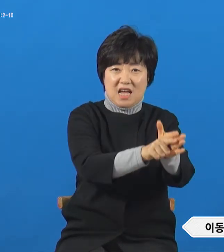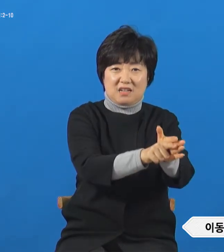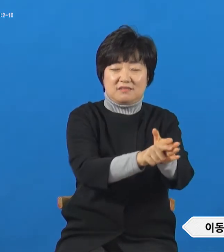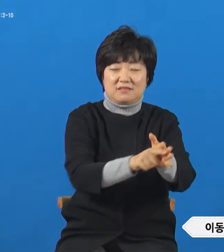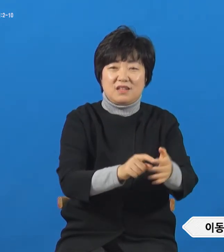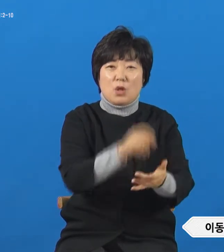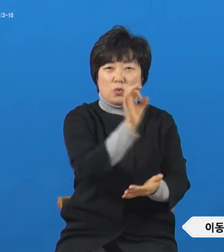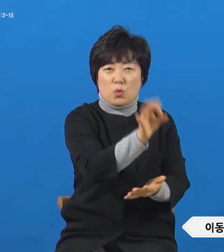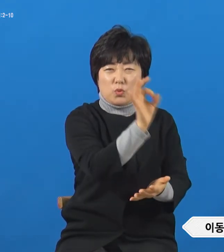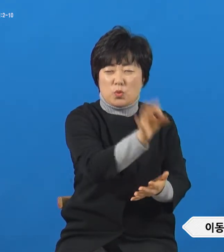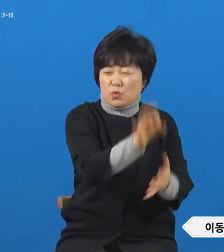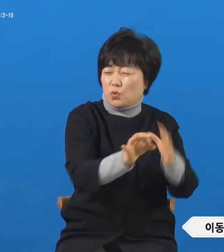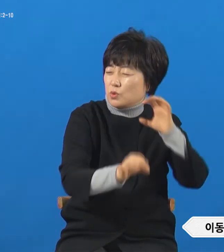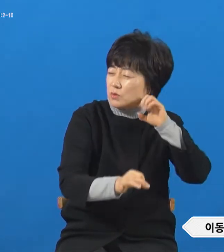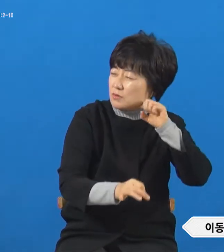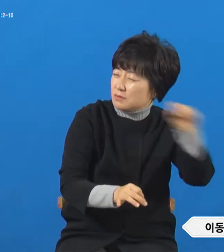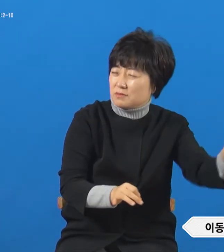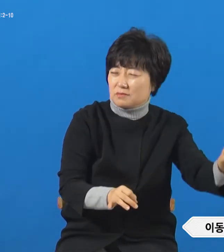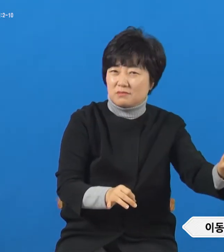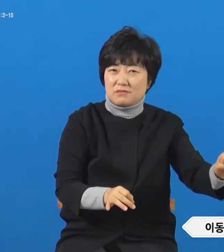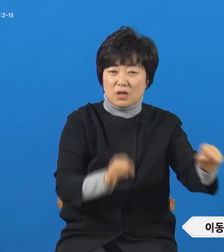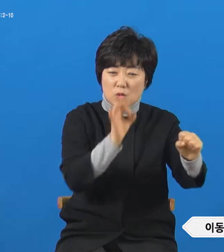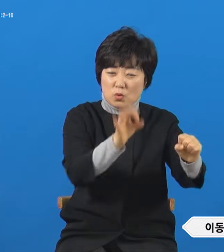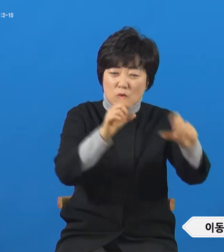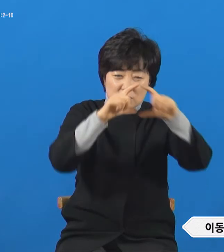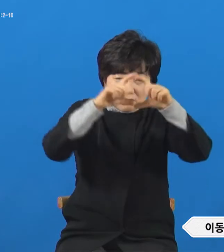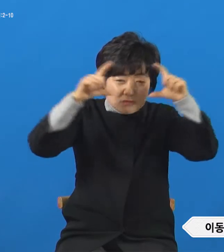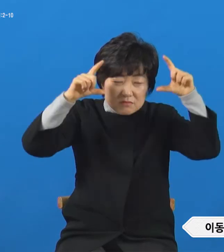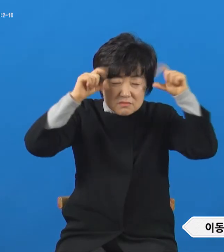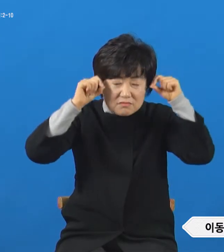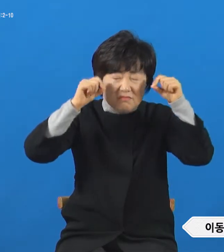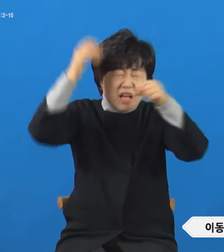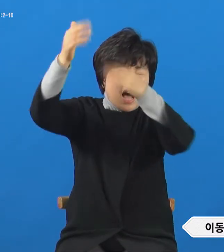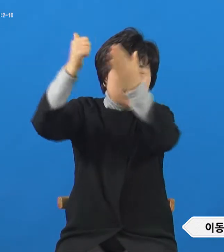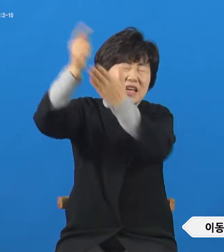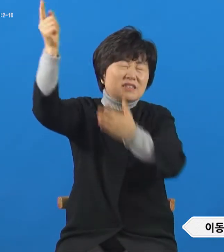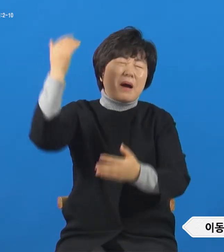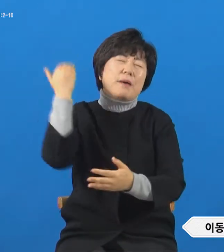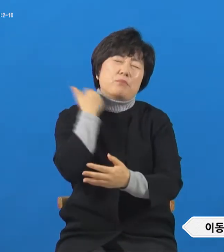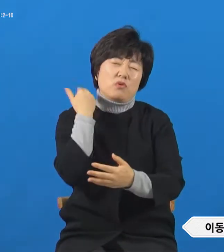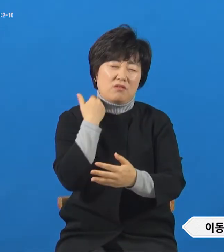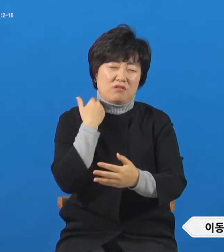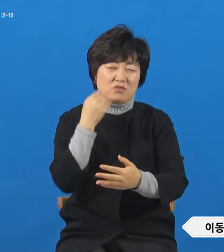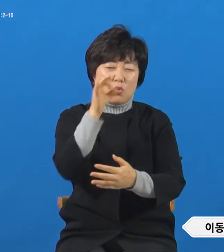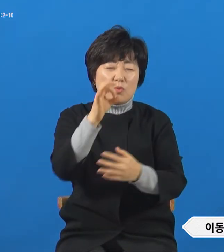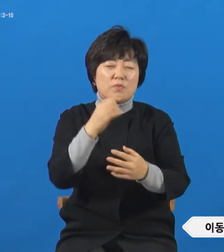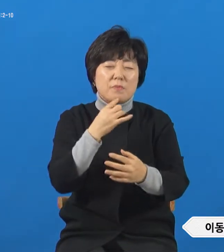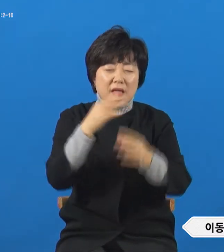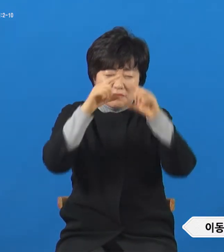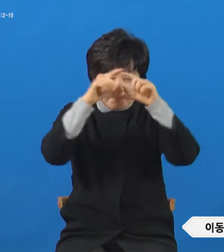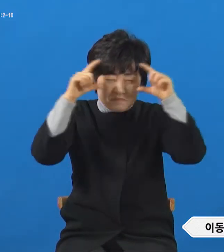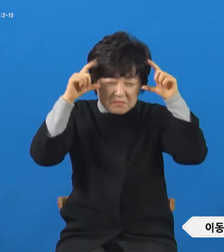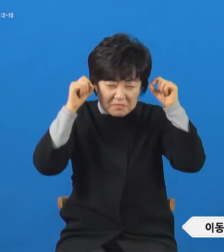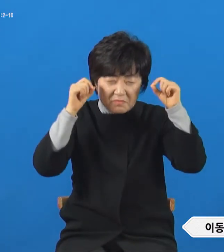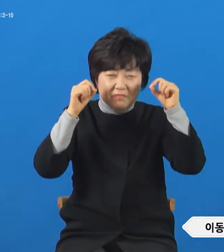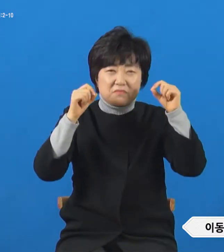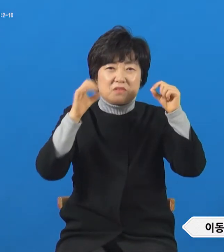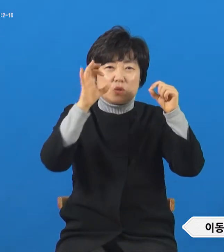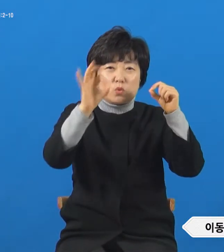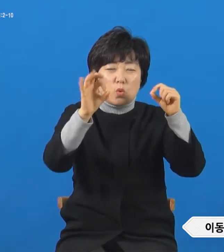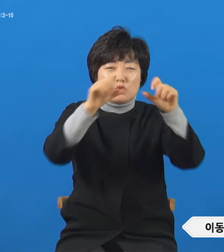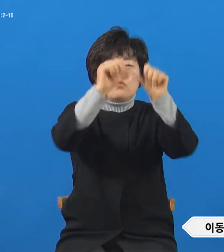돈에 끌려다니고 하나님 보이지 않아요. 돈밖에 보이지 않아요. 이것이 바로 우상인 것입니다. 돈이라는